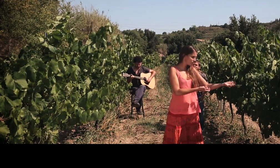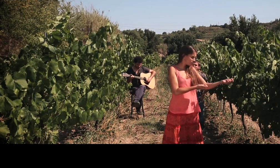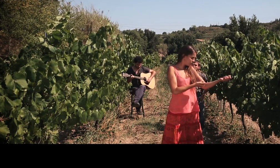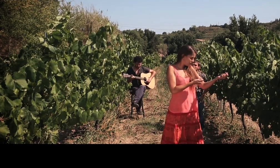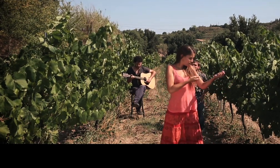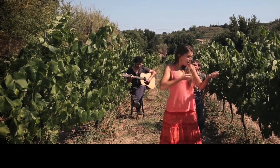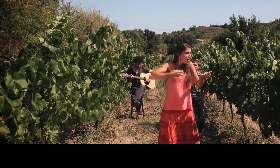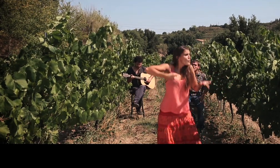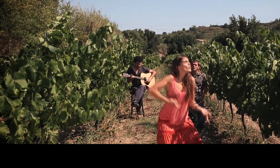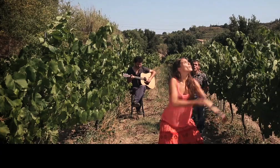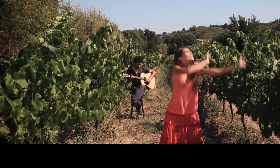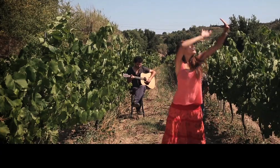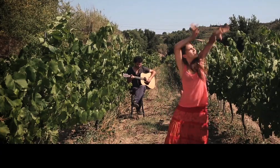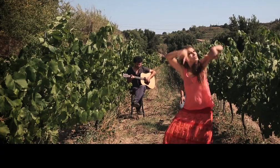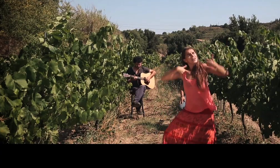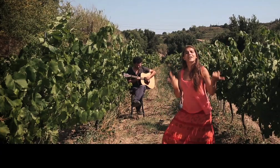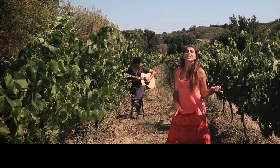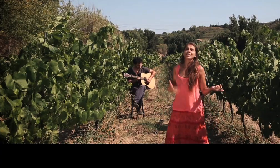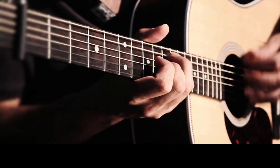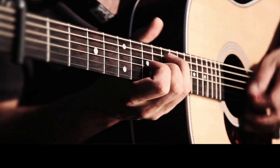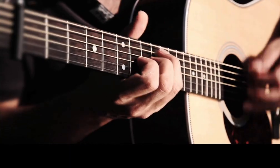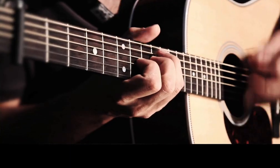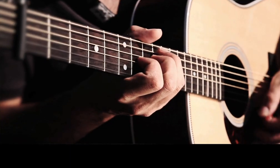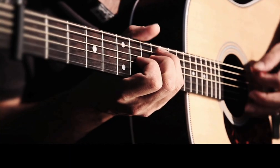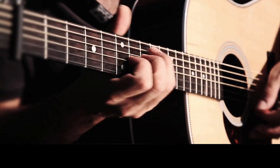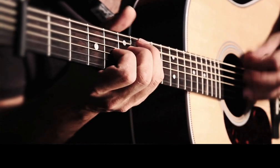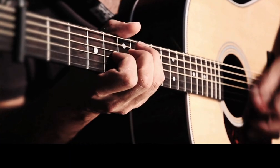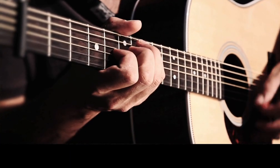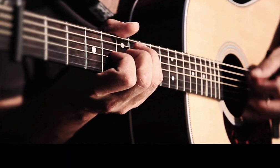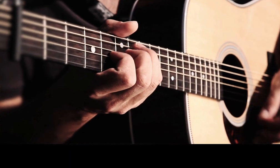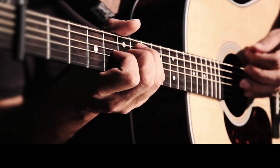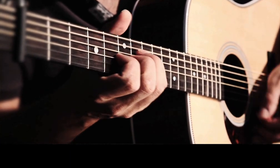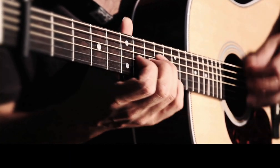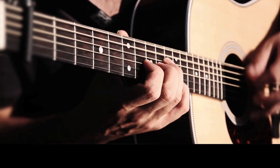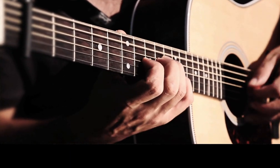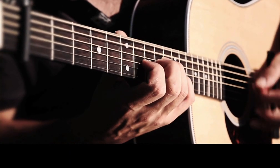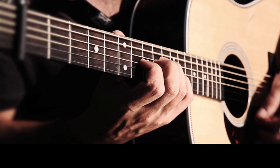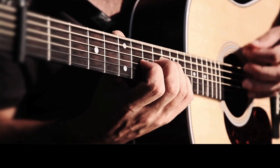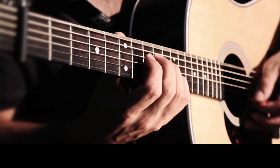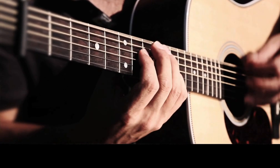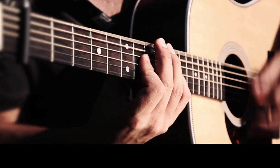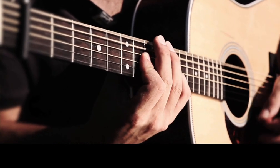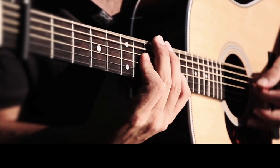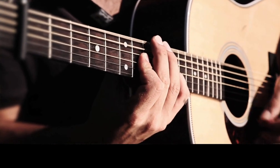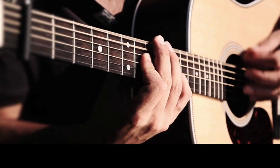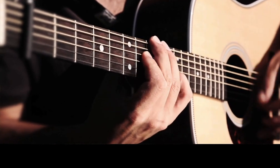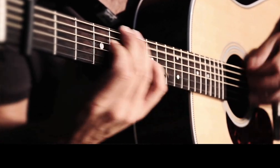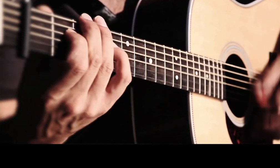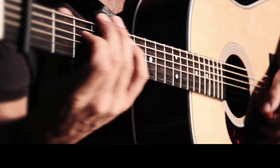foc, foc per disparar, foc per disparar.